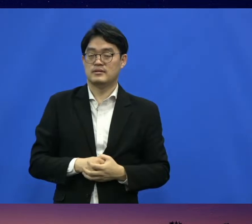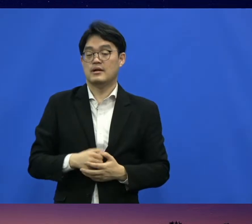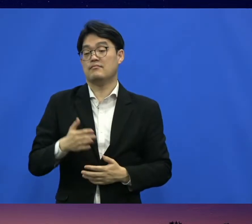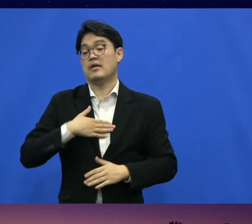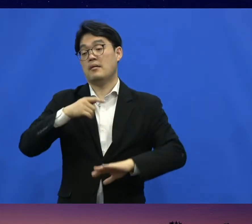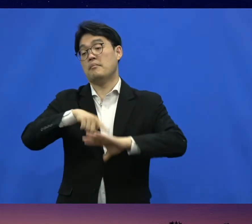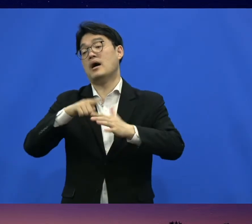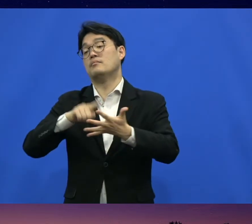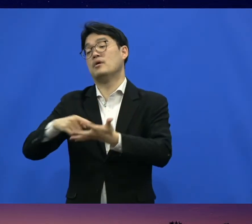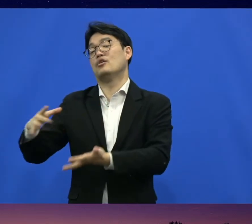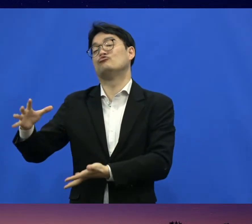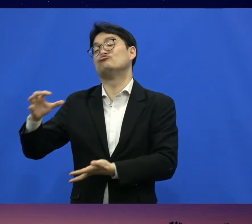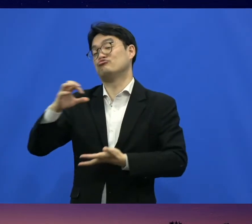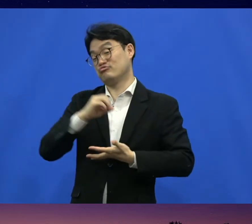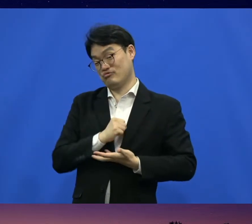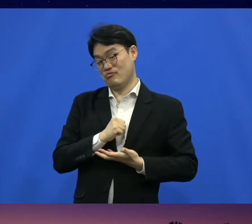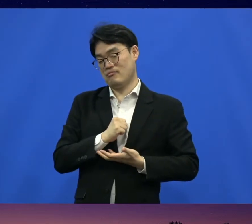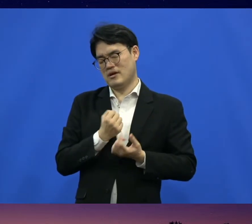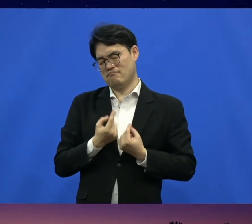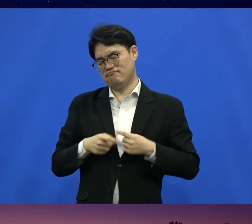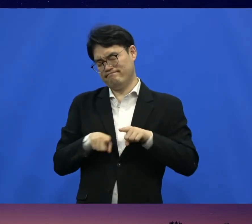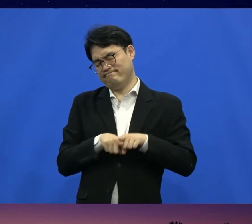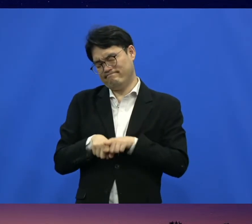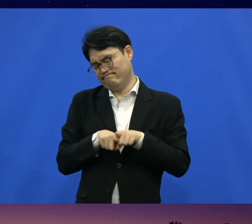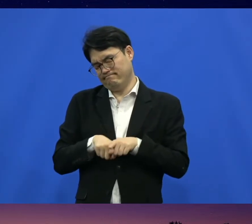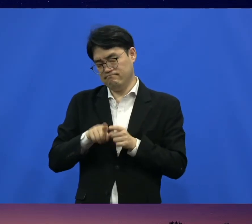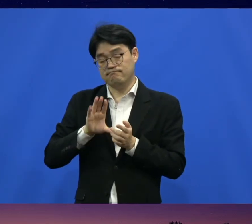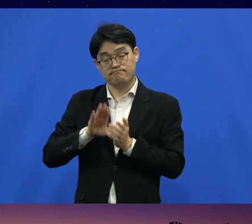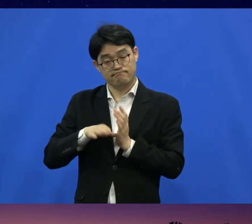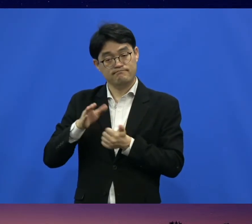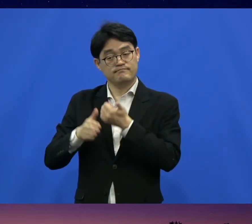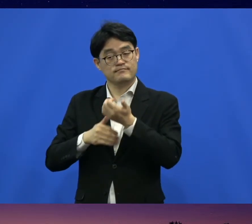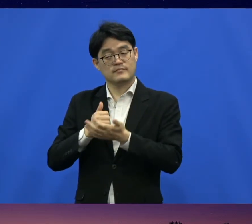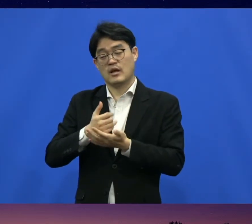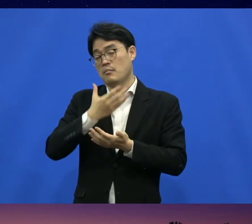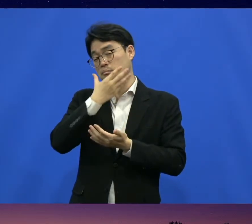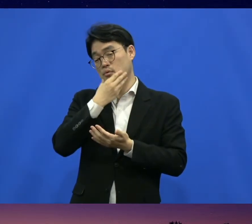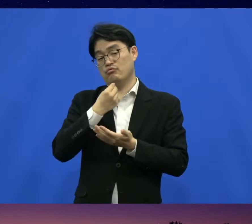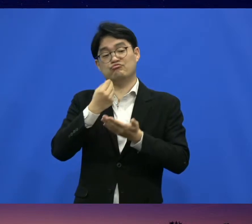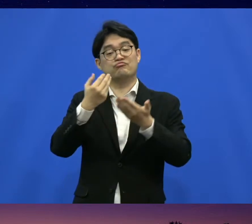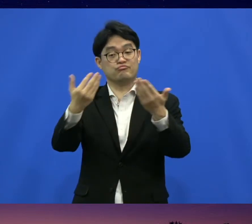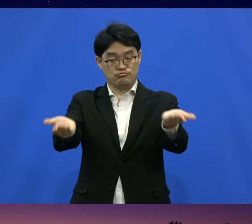품고 함께 할 때 하나님께서 그 가정에 복을 주신 것이죠.